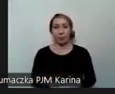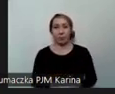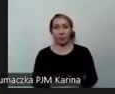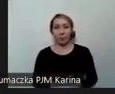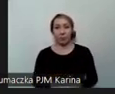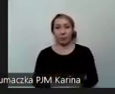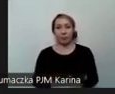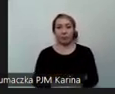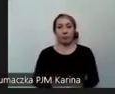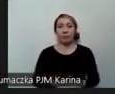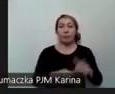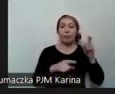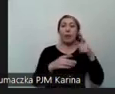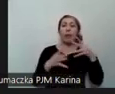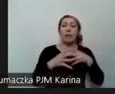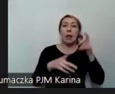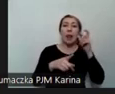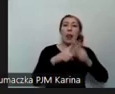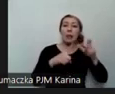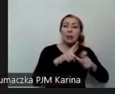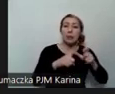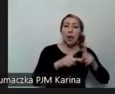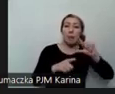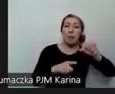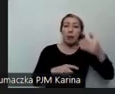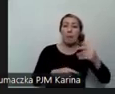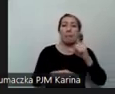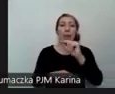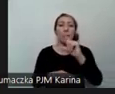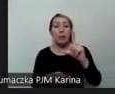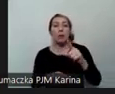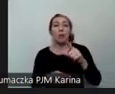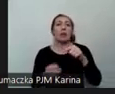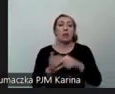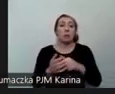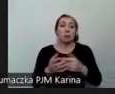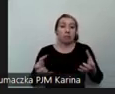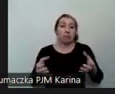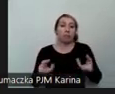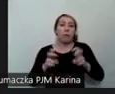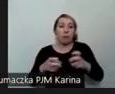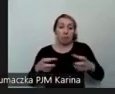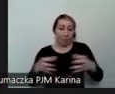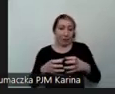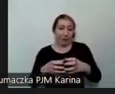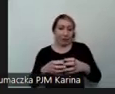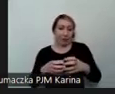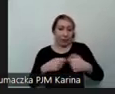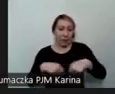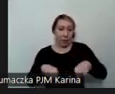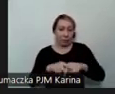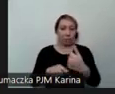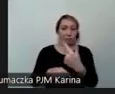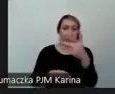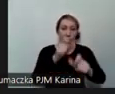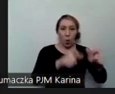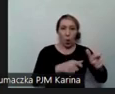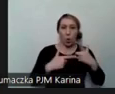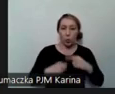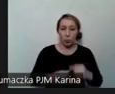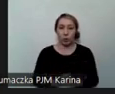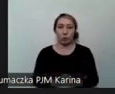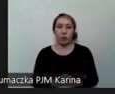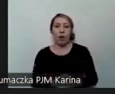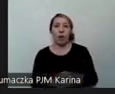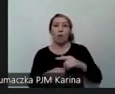Test leksyka PJM.pl to takie narzędzie, które powstawało w zespole, w zespole wieloosobowym. Członem